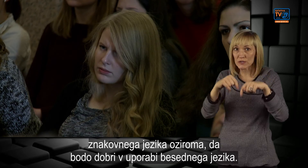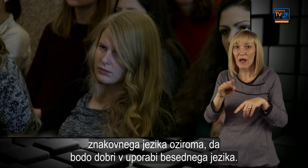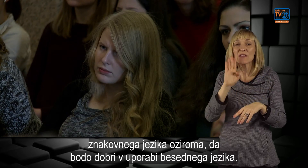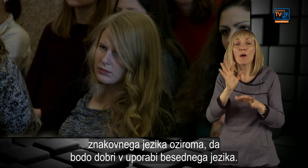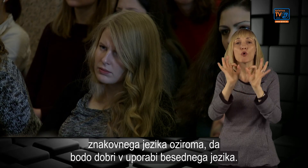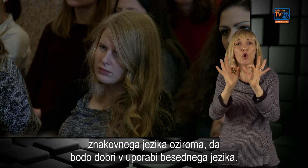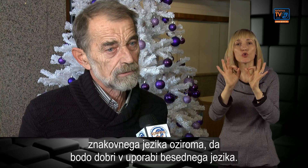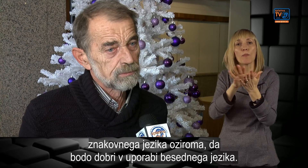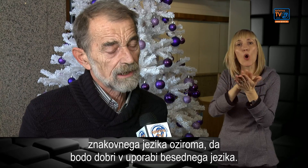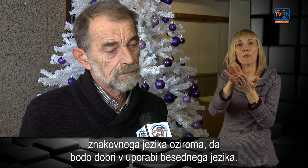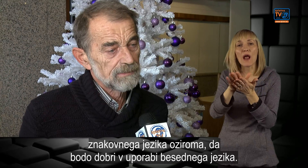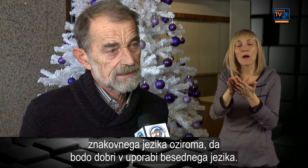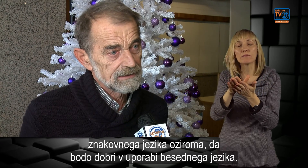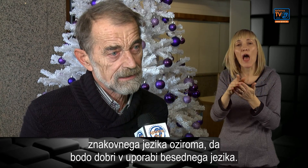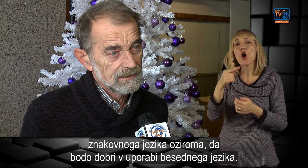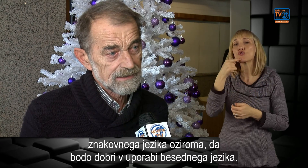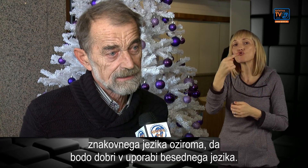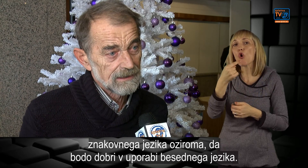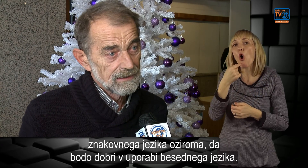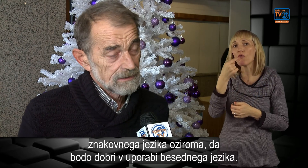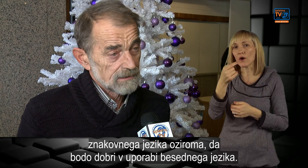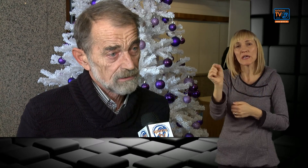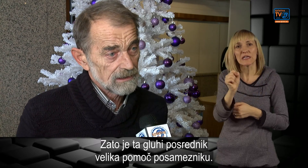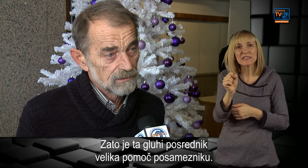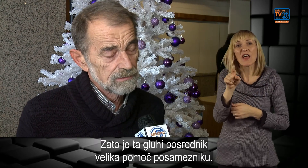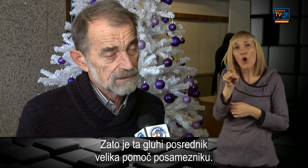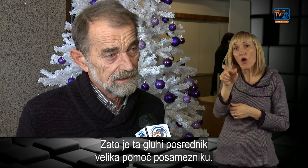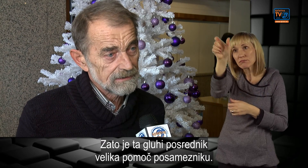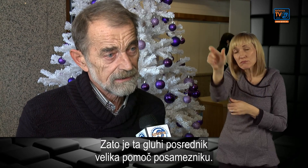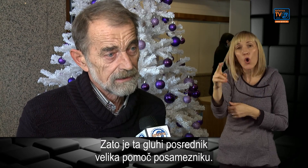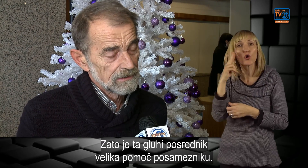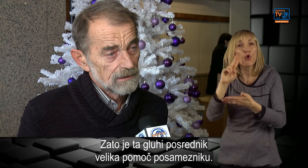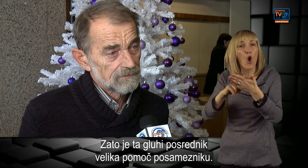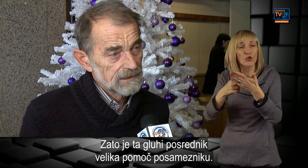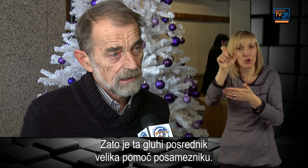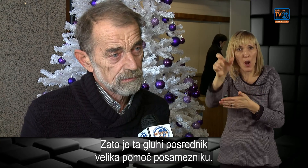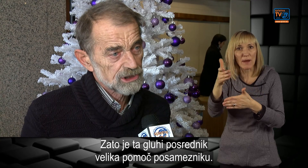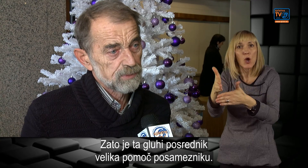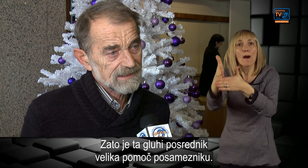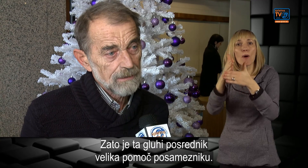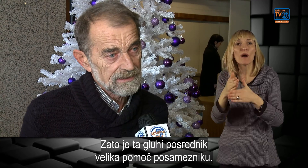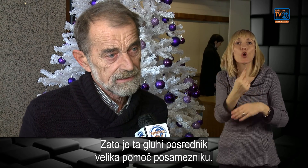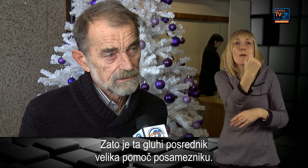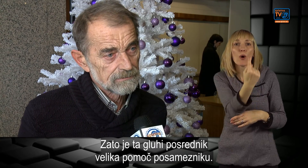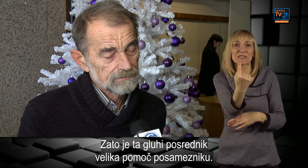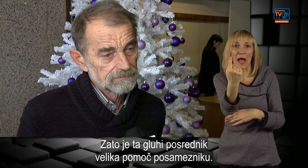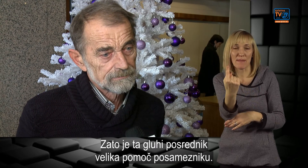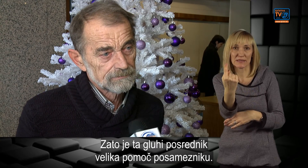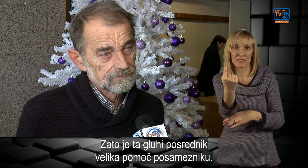bodo dobri v uporabi besednega jezika. In zato je ta gluh posrednik velika pomoč